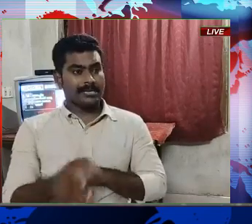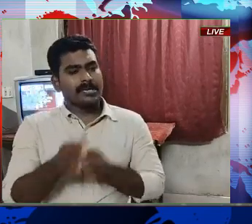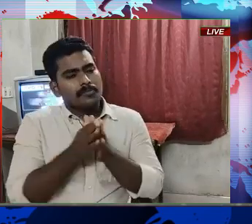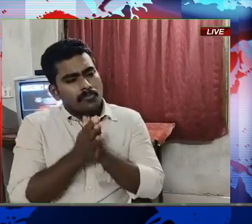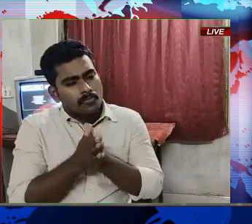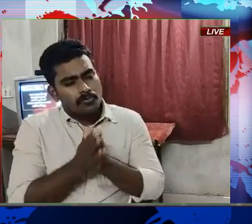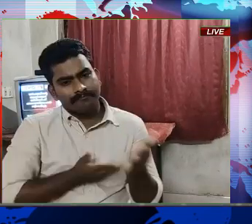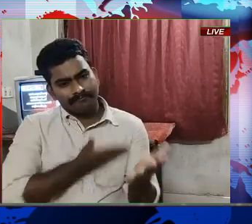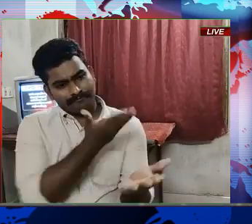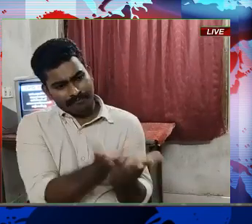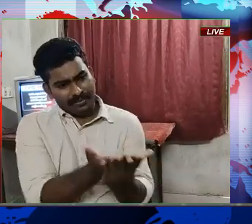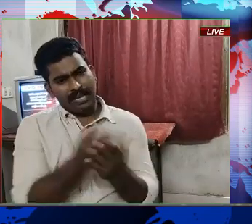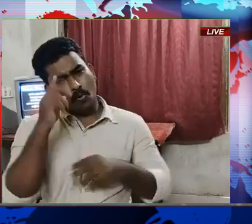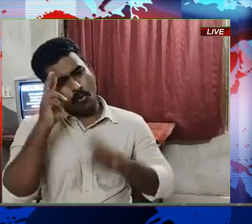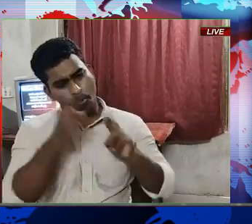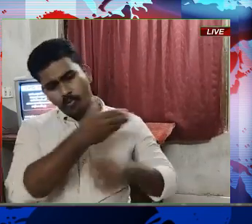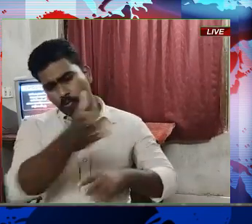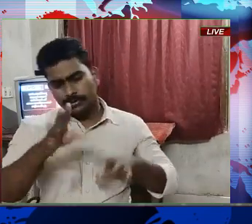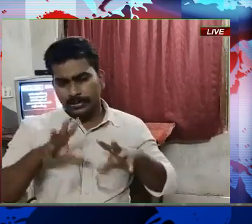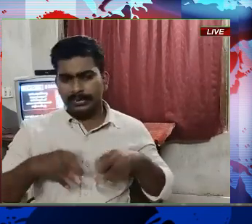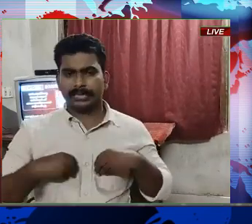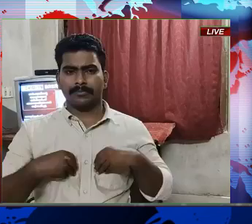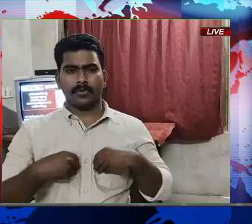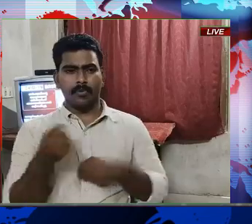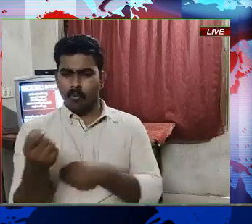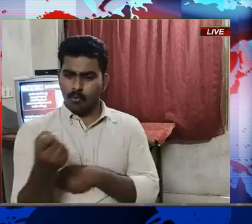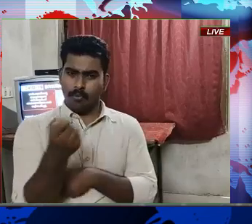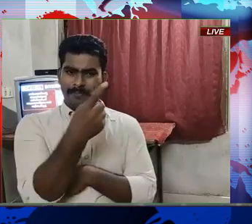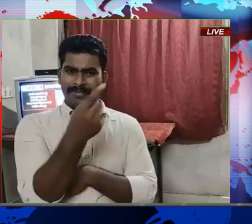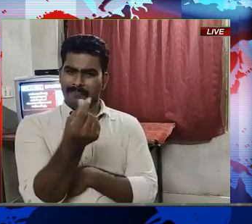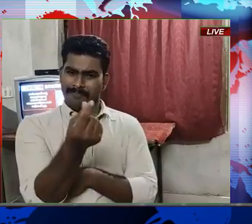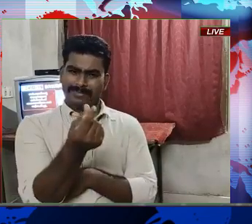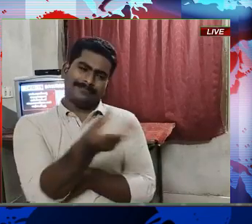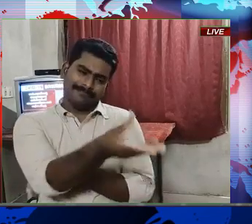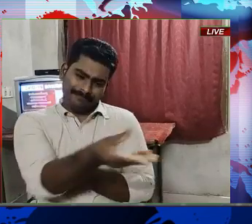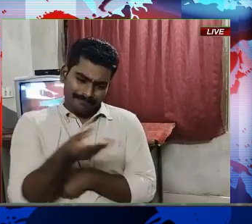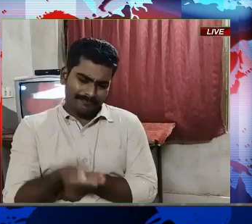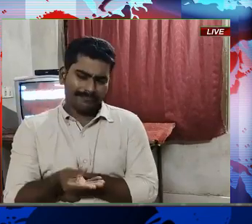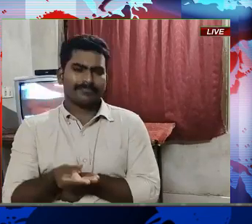ഒരു പ്രത്യേക ഫണ്ടിലൂടെ ചെലവഴിക്കാനാവില്ലേ എന്നൊരു നിർദ്ദേശമാണ് അദ്ദേഹം ചോദിക്കുന്നത്.